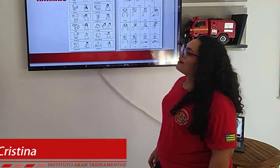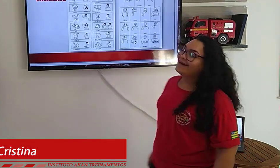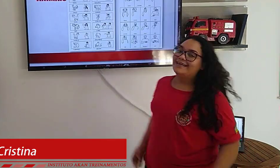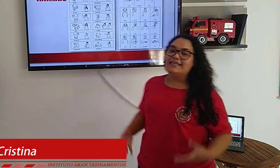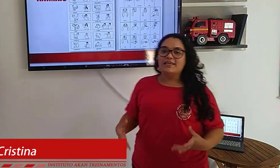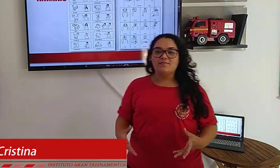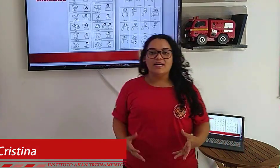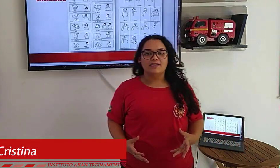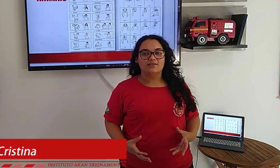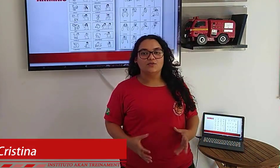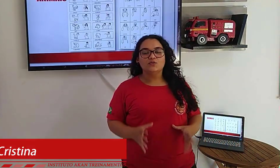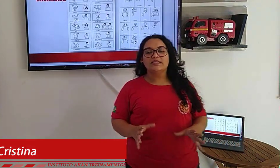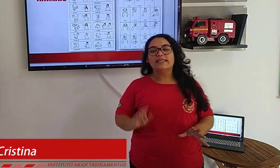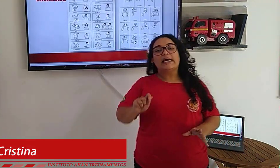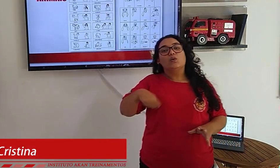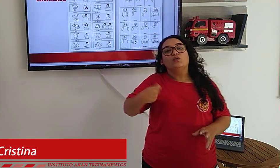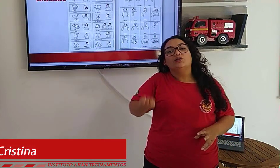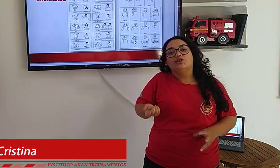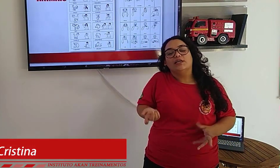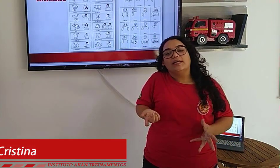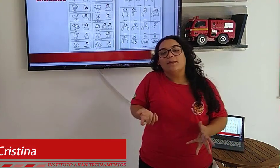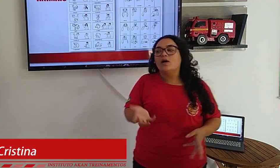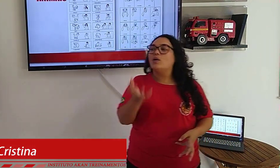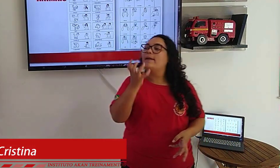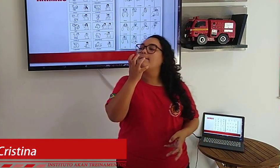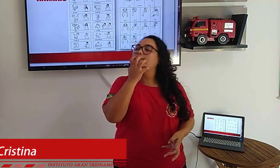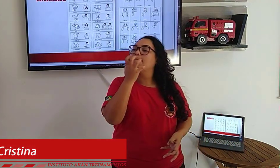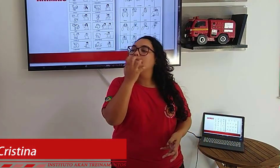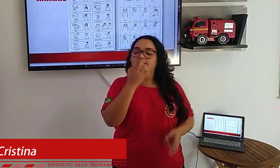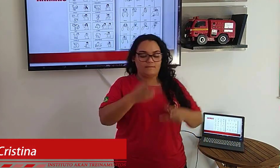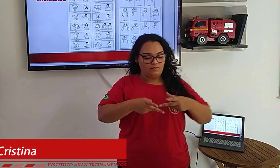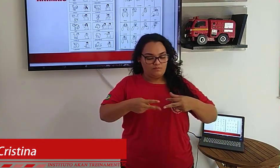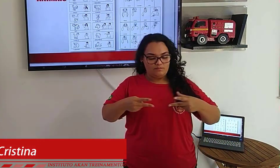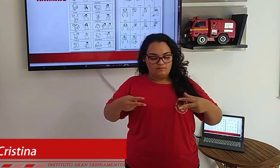Agora, animais. O sinal de animal é